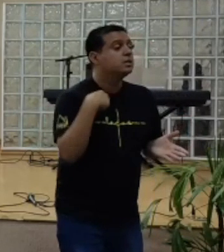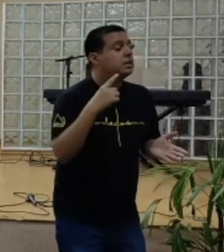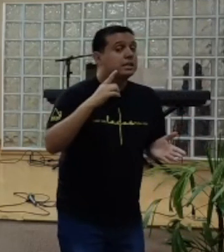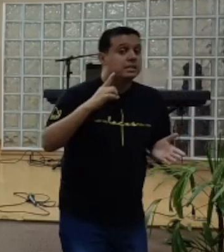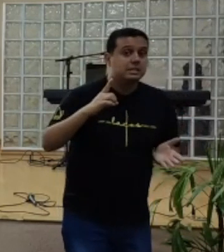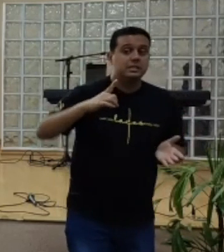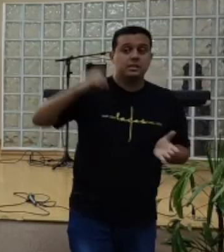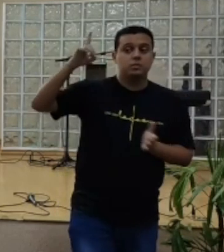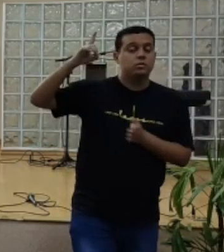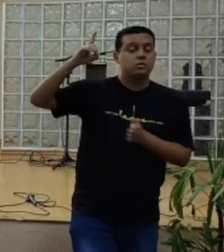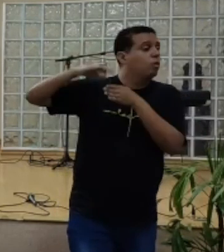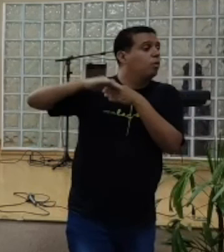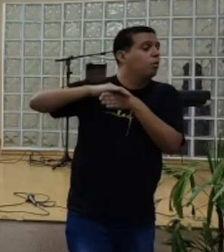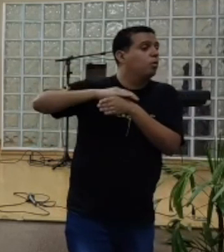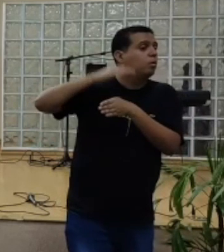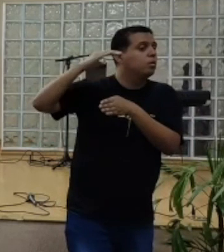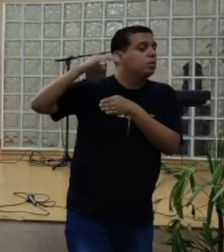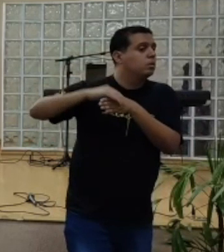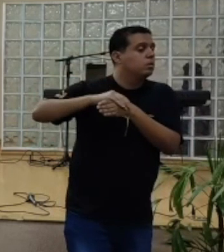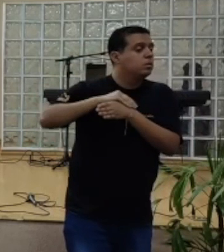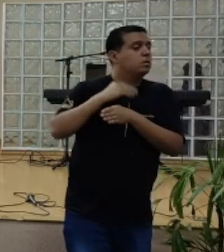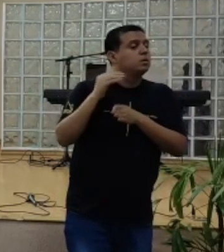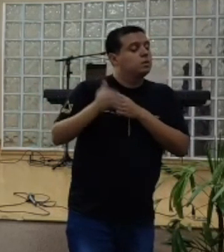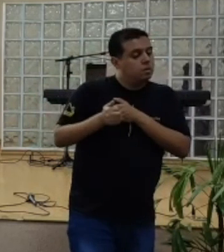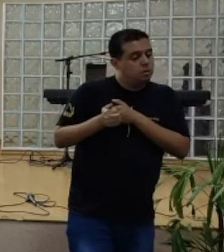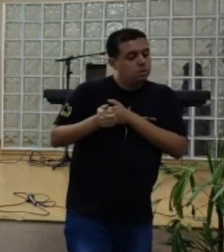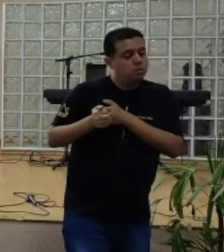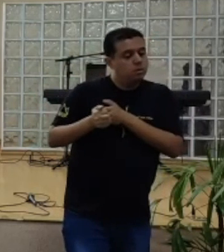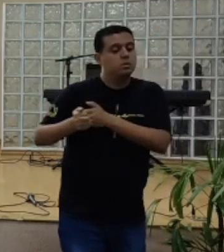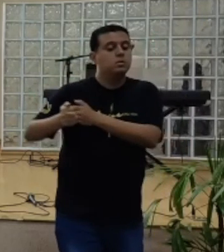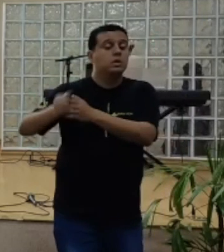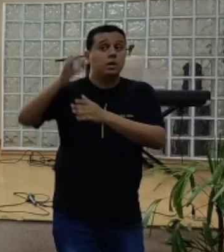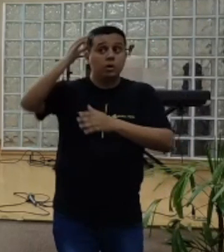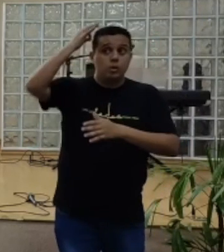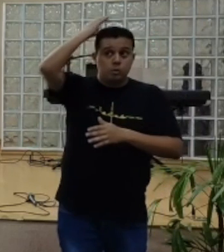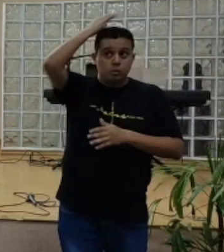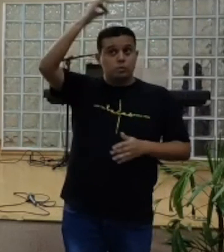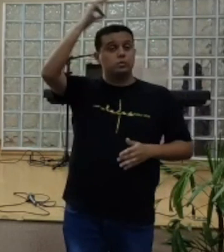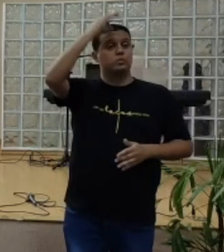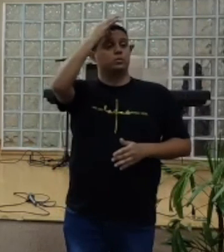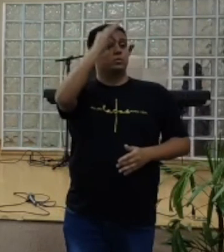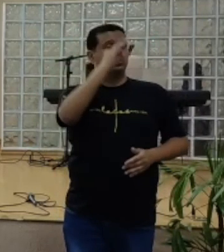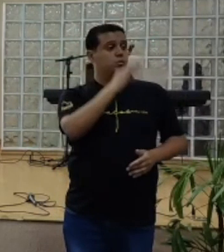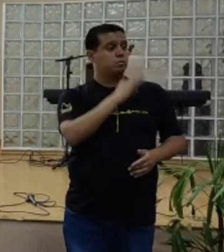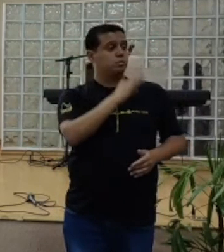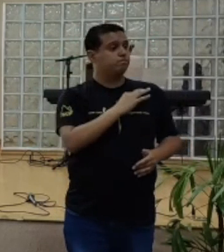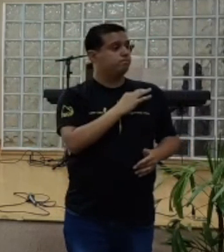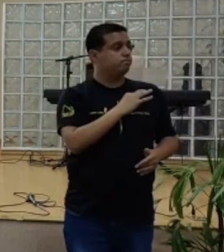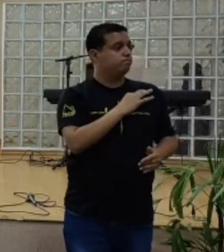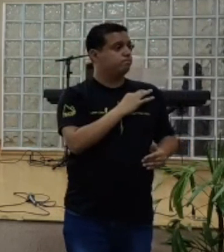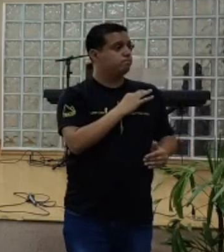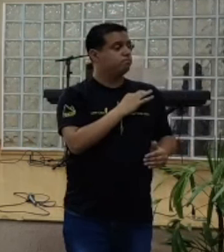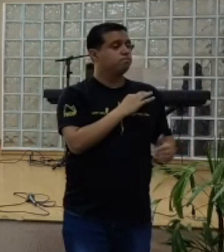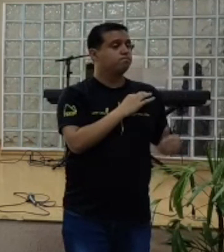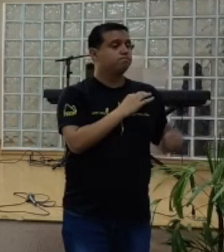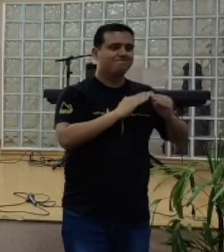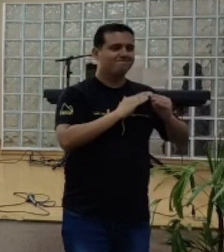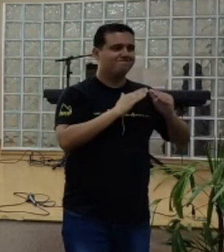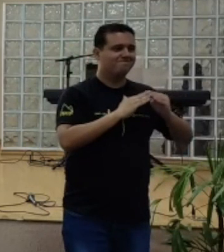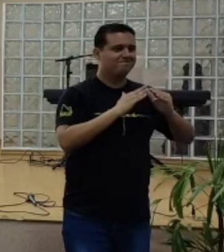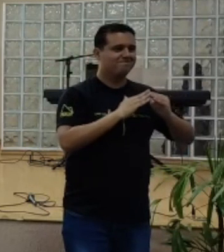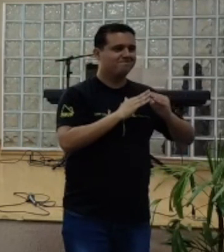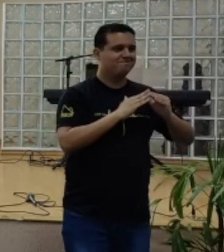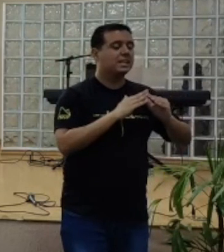Espírito Santo habita o nosso coração e que Ele quer de nós, sim, que conheçamos a Sua palavra, que conheçamos os Seus